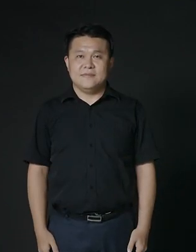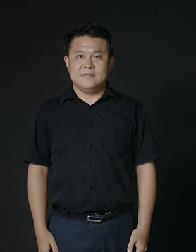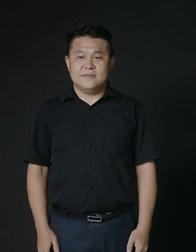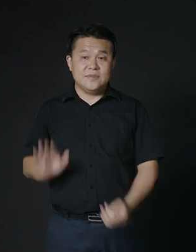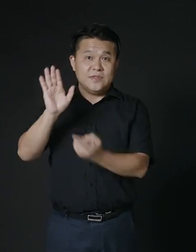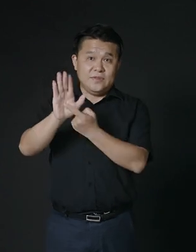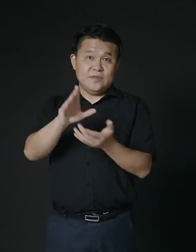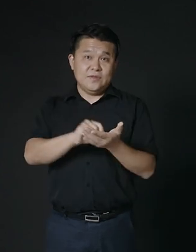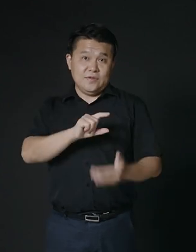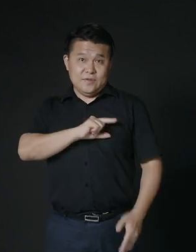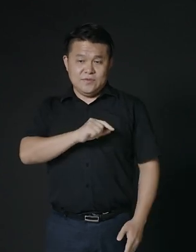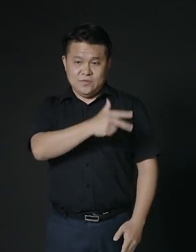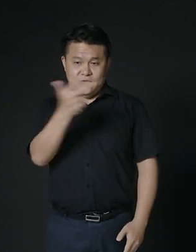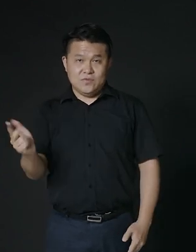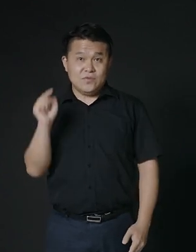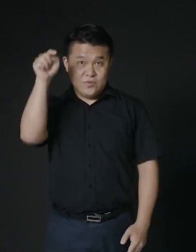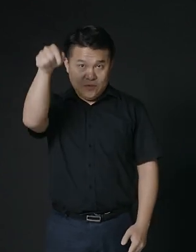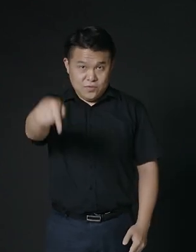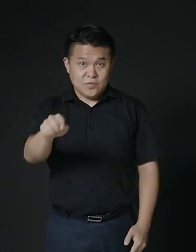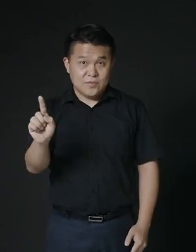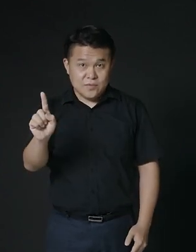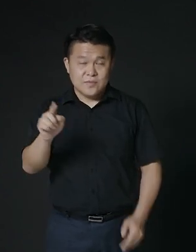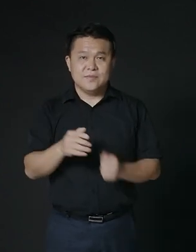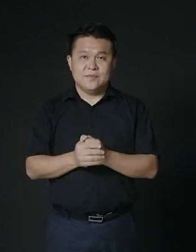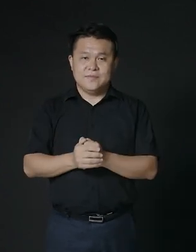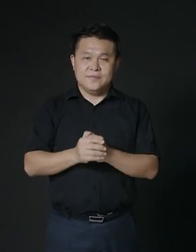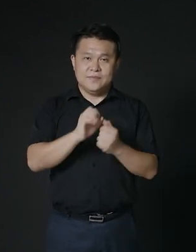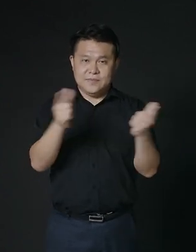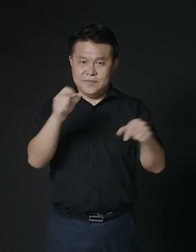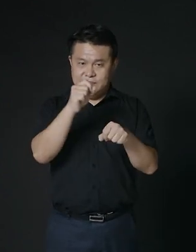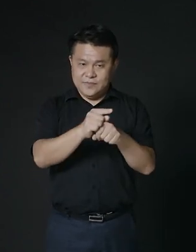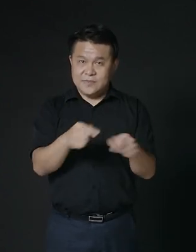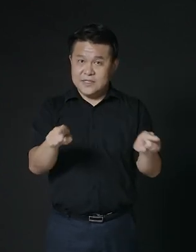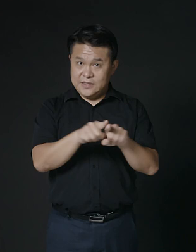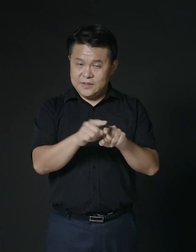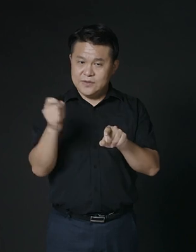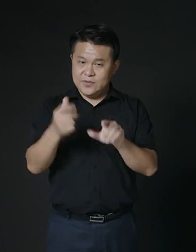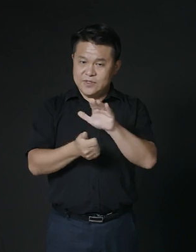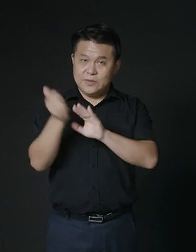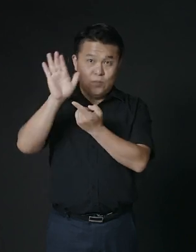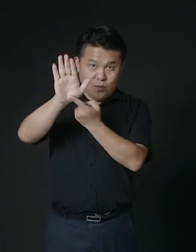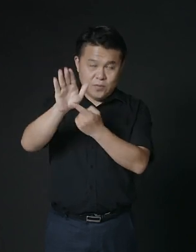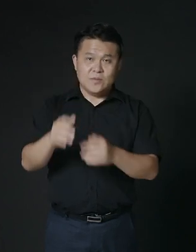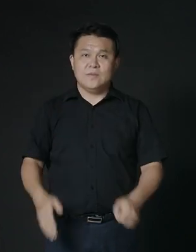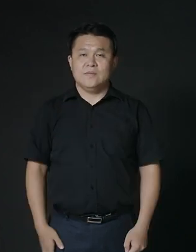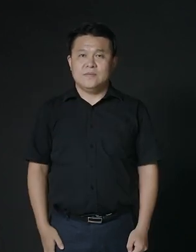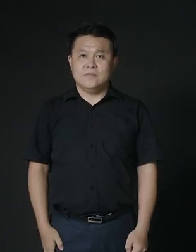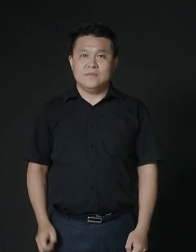전시 제목인 오버 더 레인보우 는 다양성의 공존과 희망을 상징하며